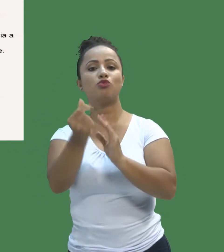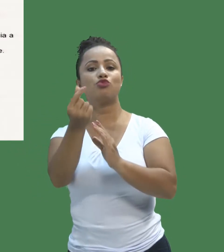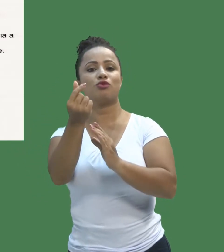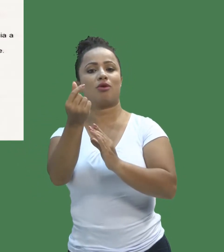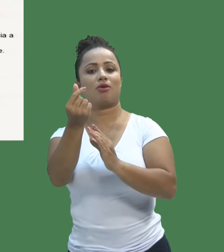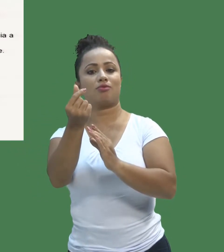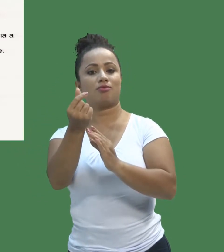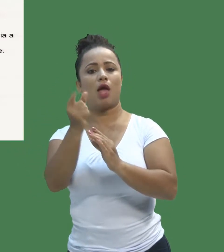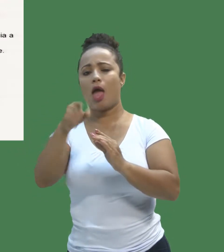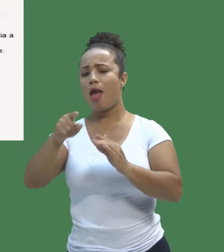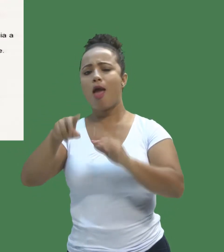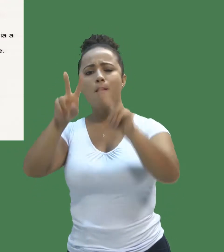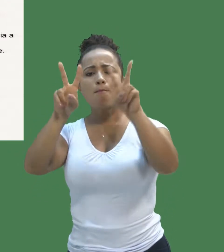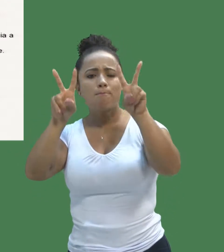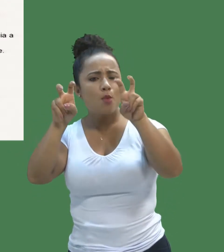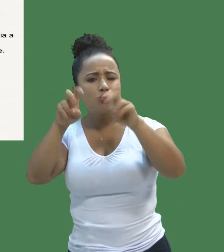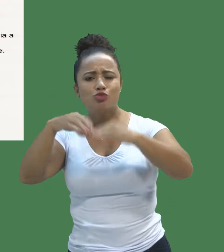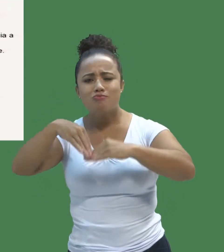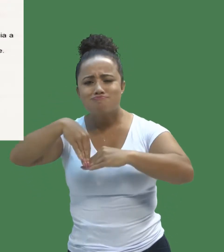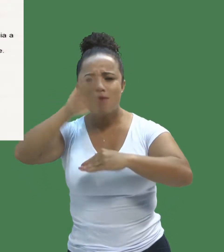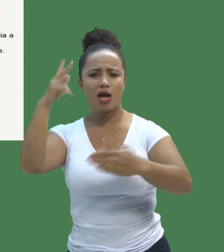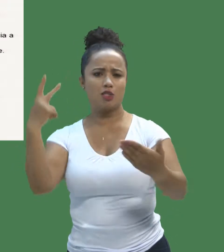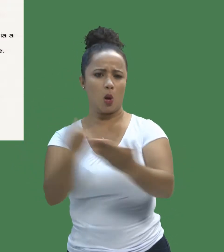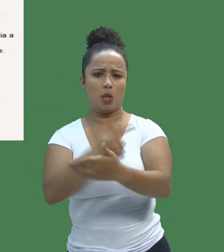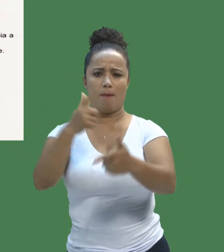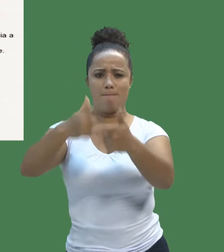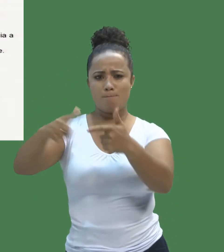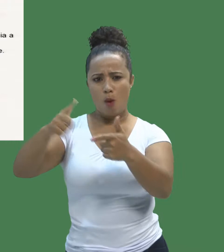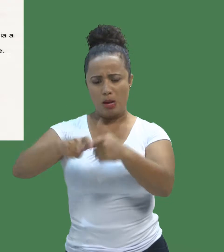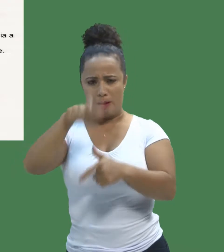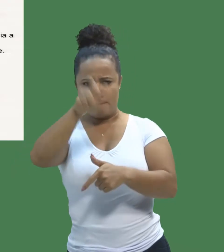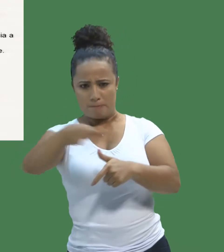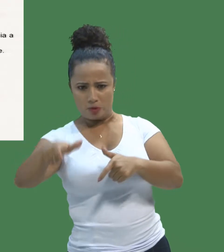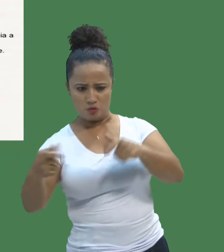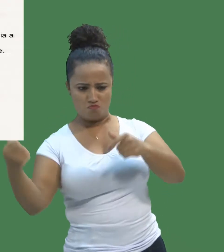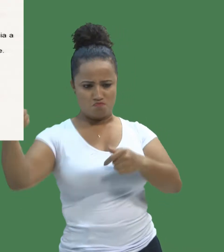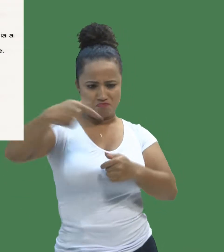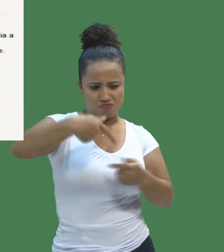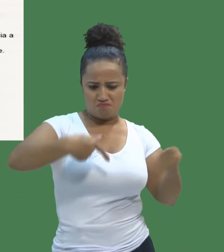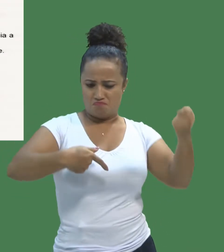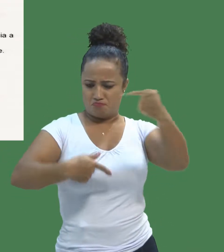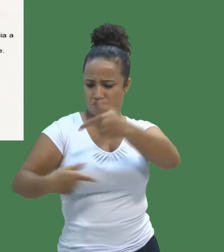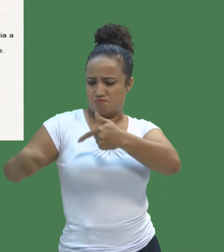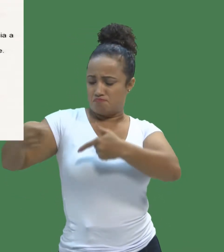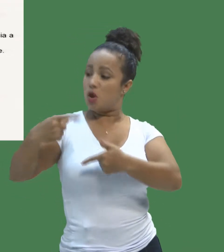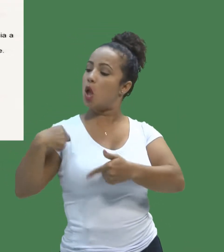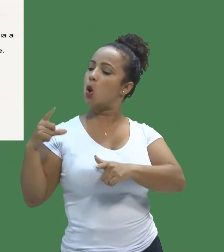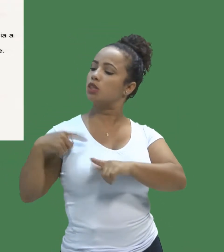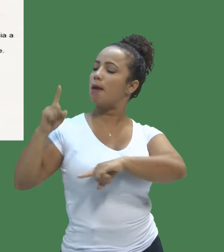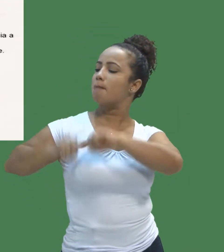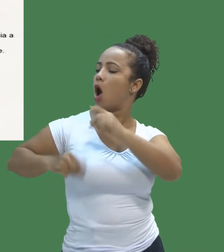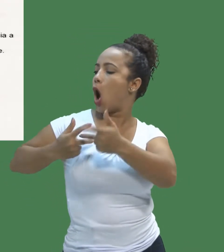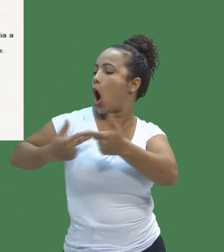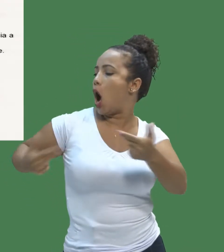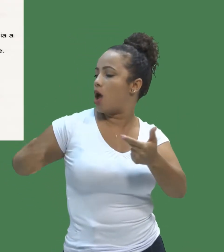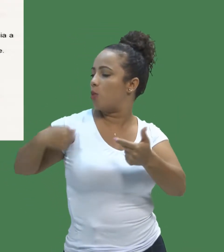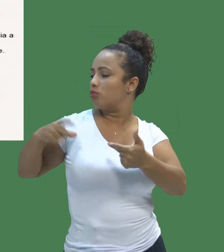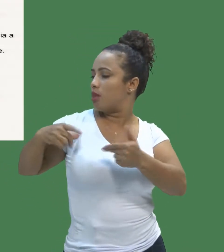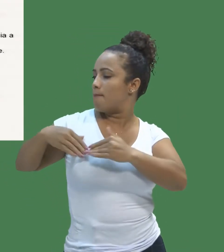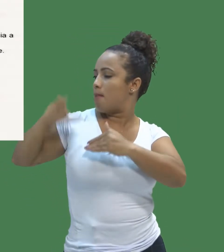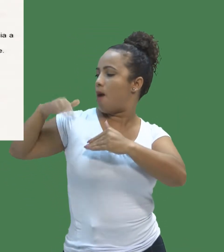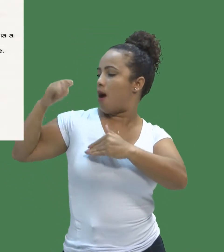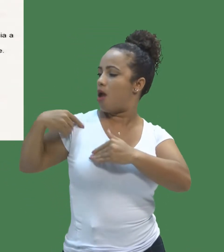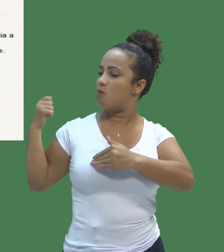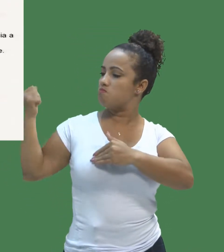grupos de indivíduos submetidos a realidades materiais diferentes. Em